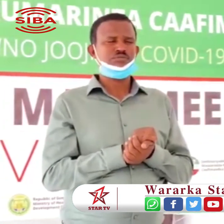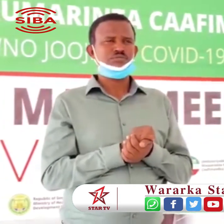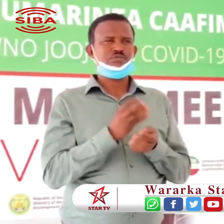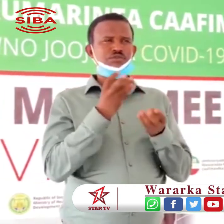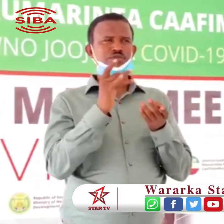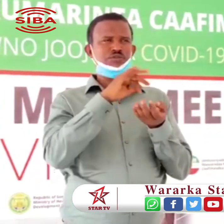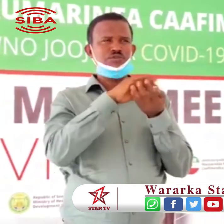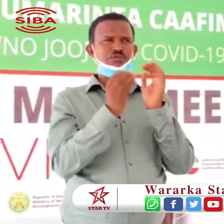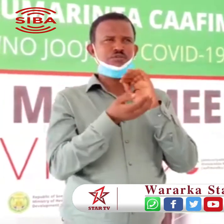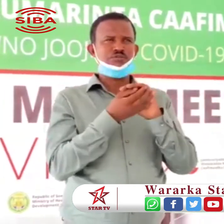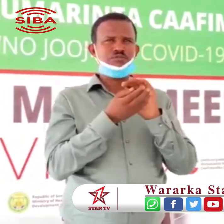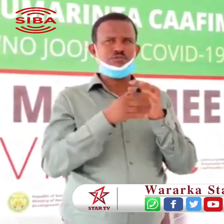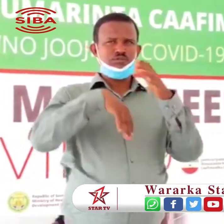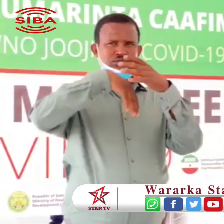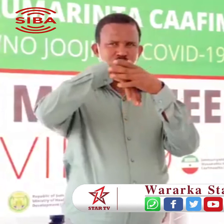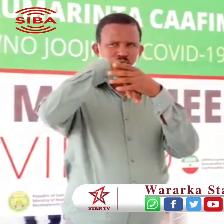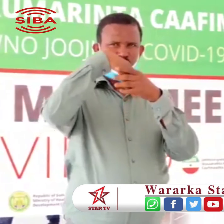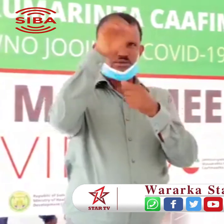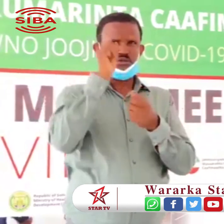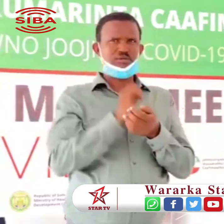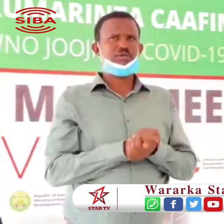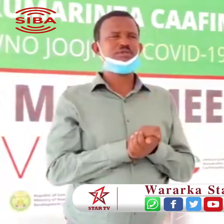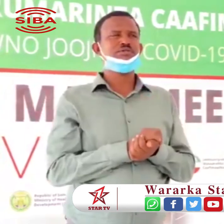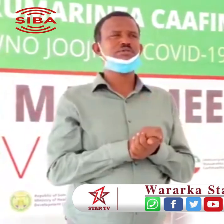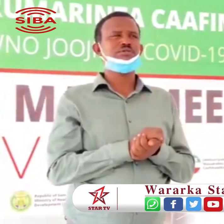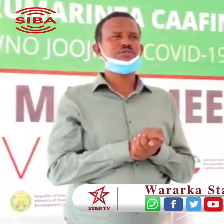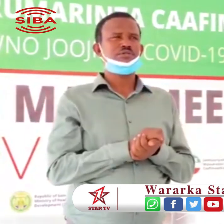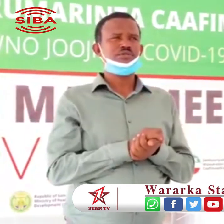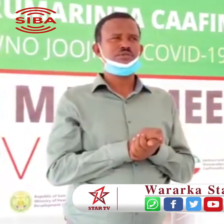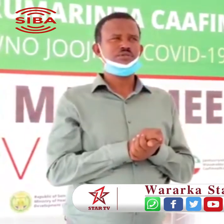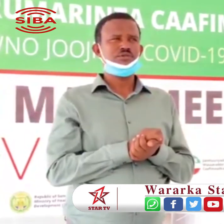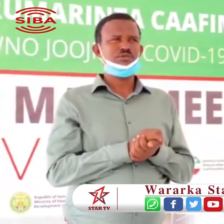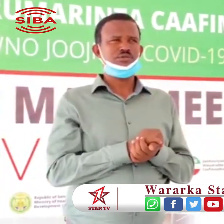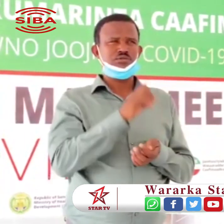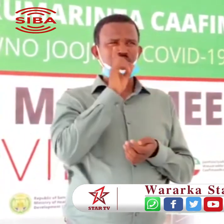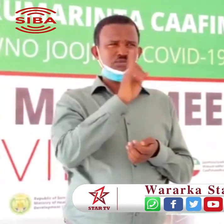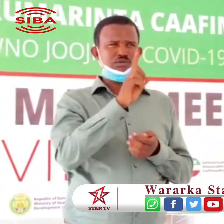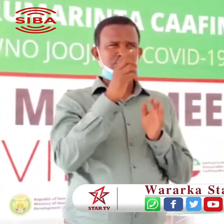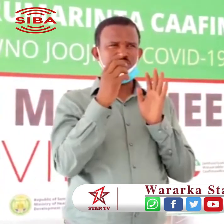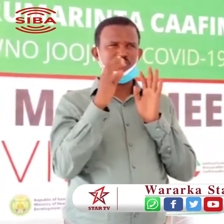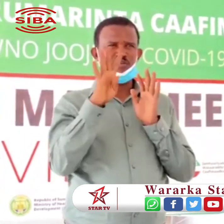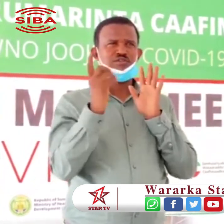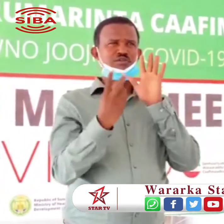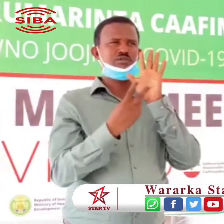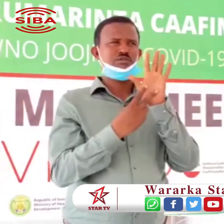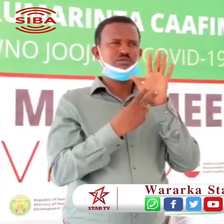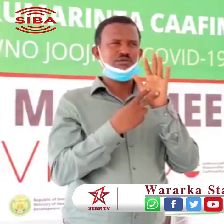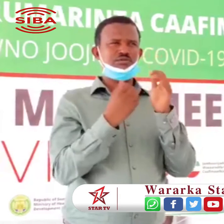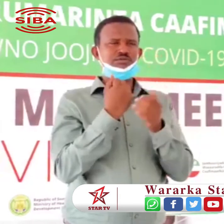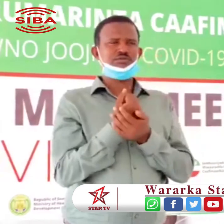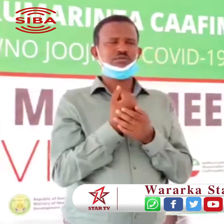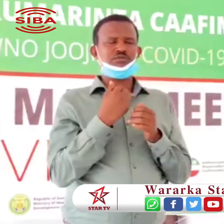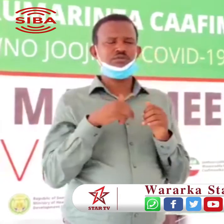Tirada guud ee ka baxday meeshan karantiinka ee dadka lagu daweeyo waa 174. Dhimasho